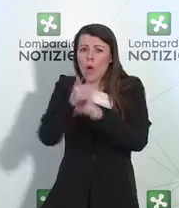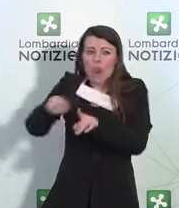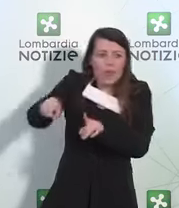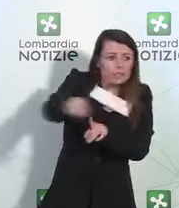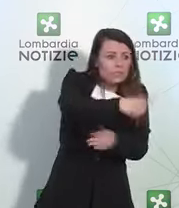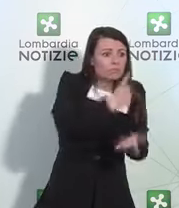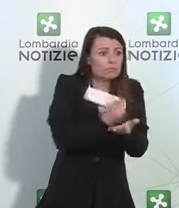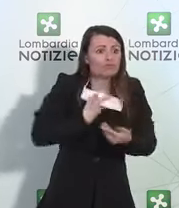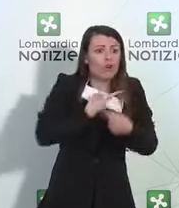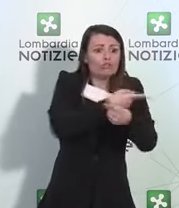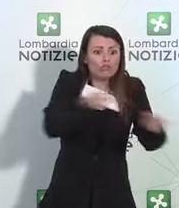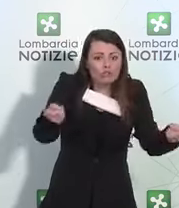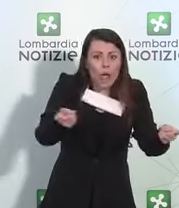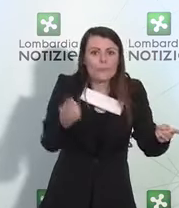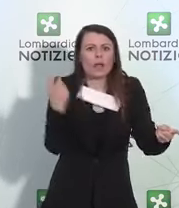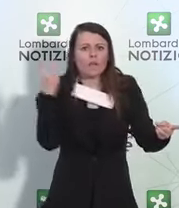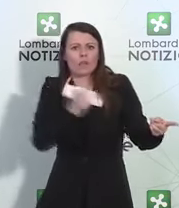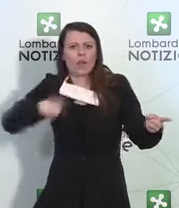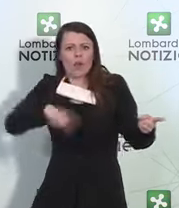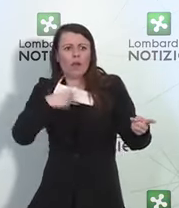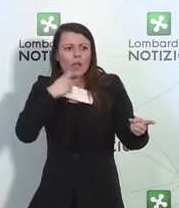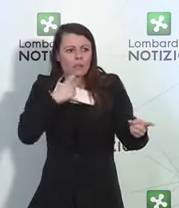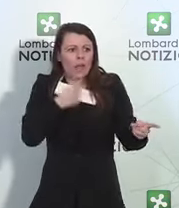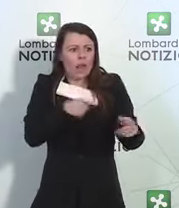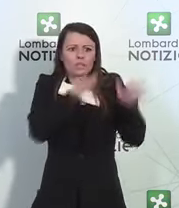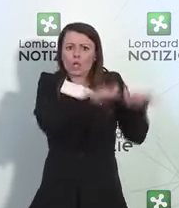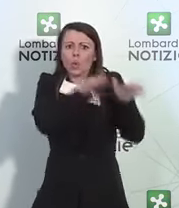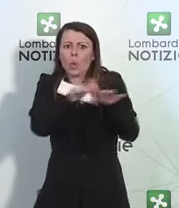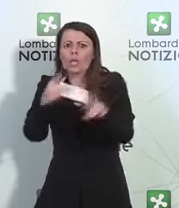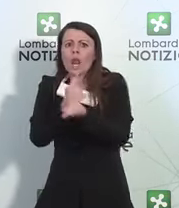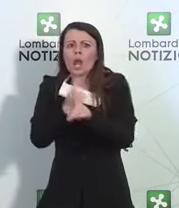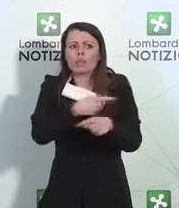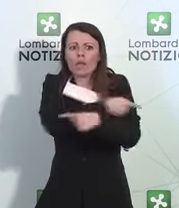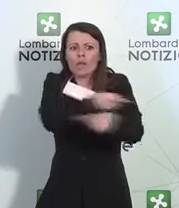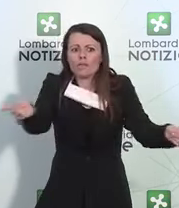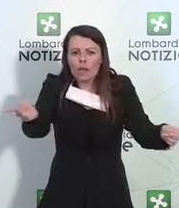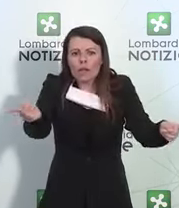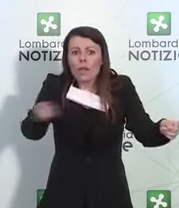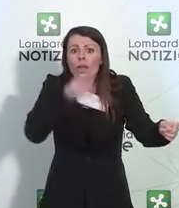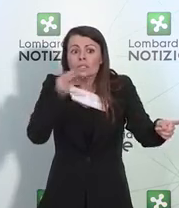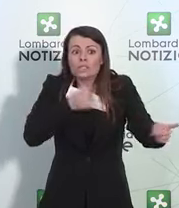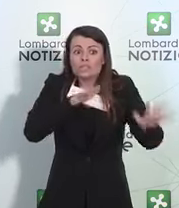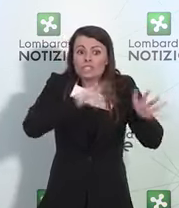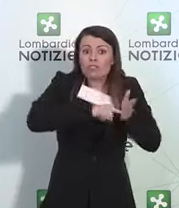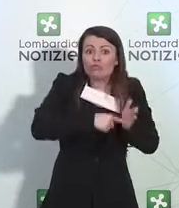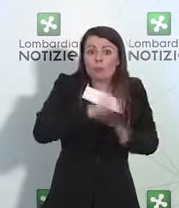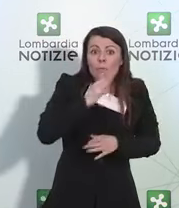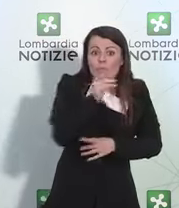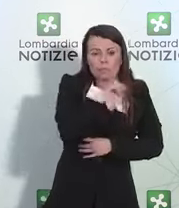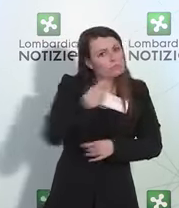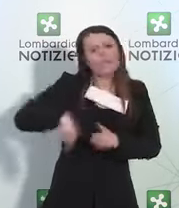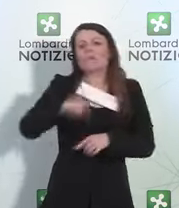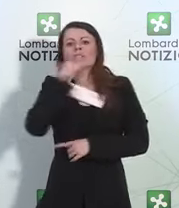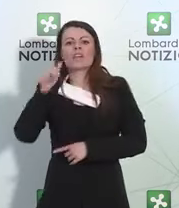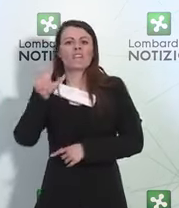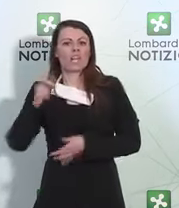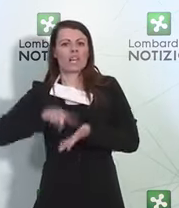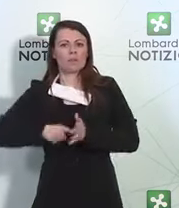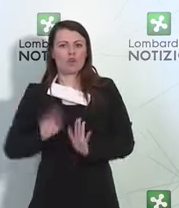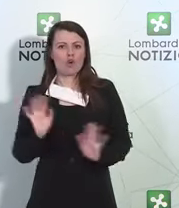comunque è interesse nostro poter tutelare ne avremmo avuto bisogno dicevo di 30 milioni